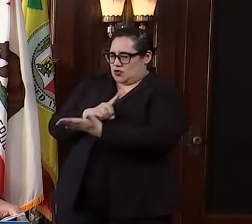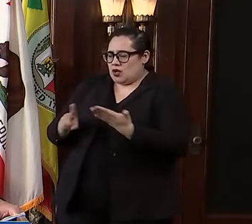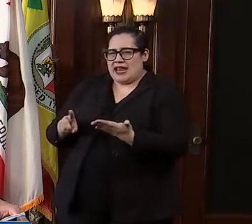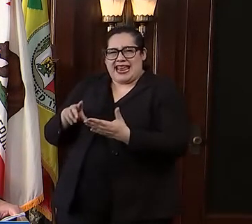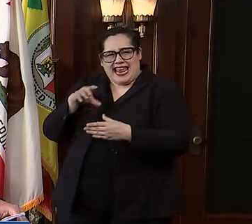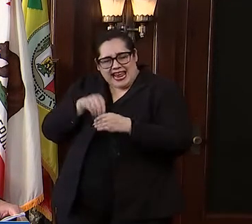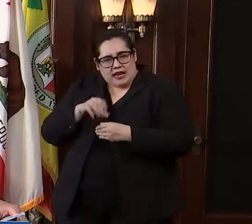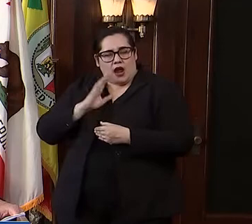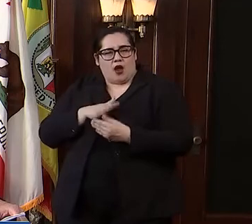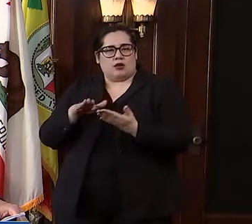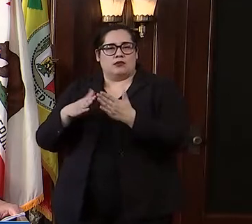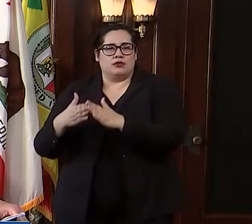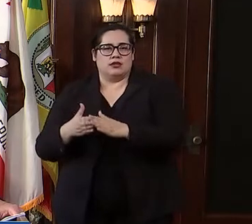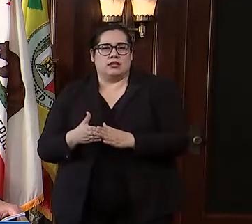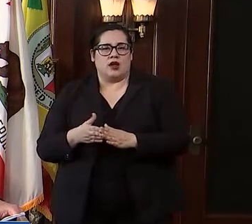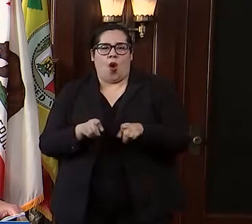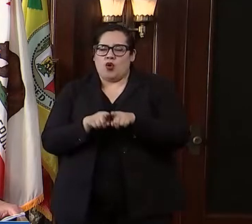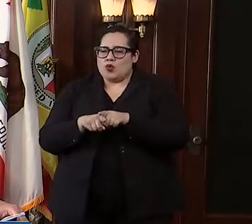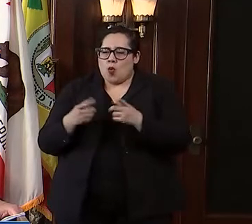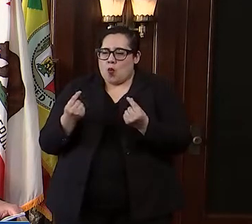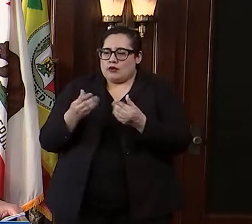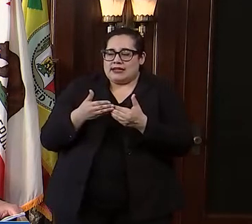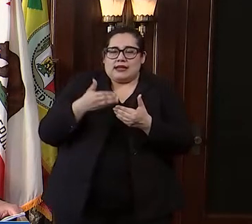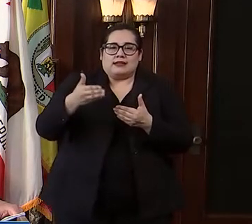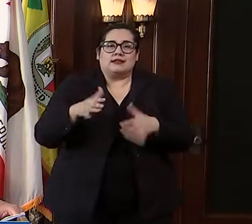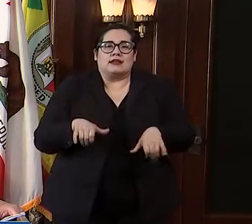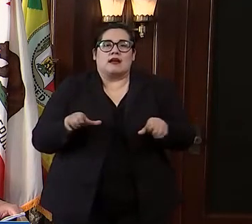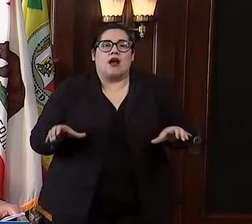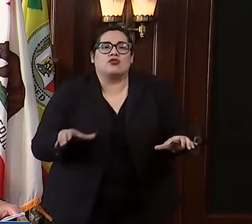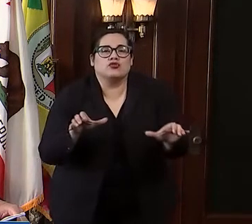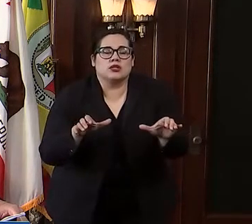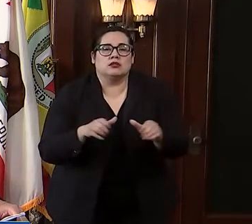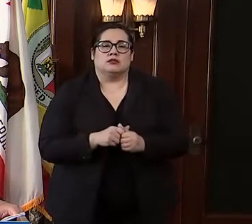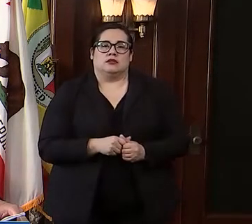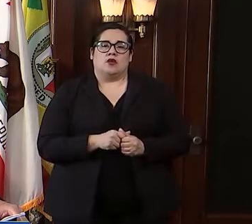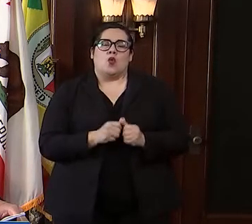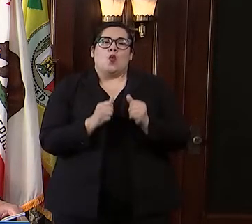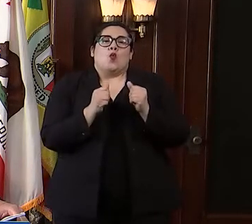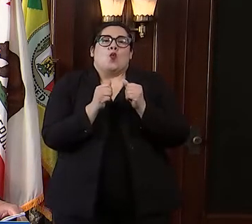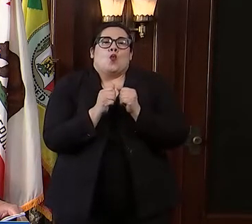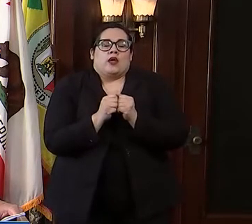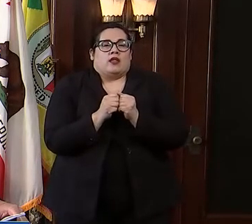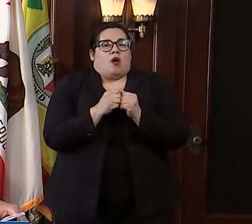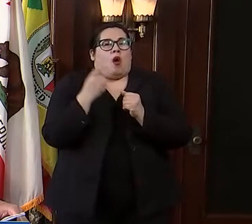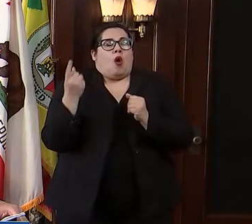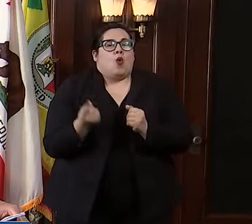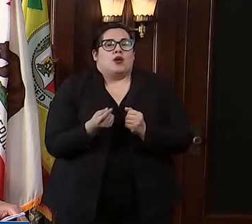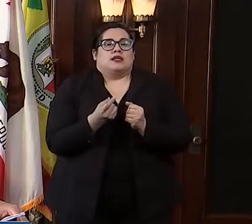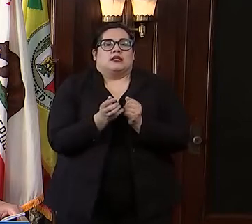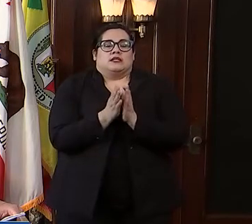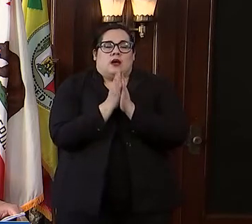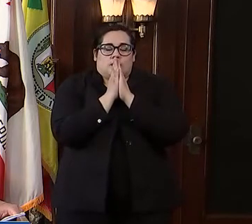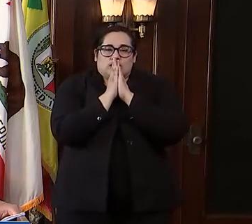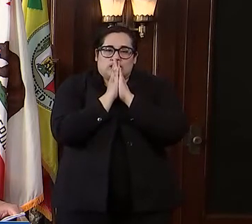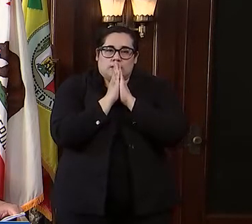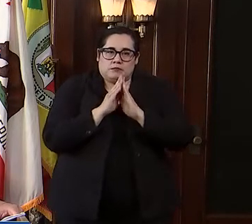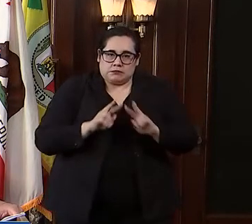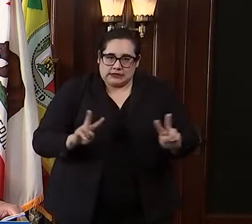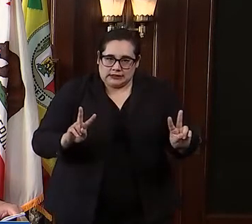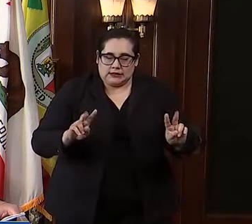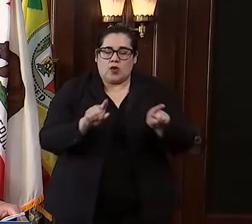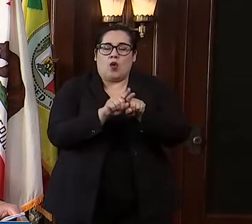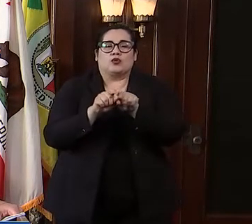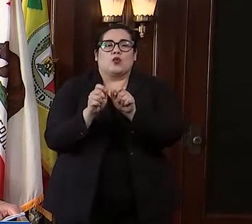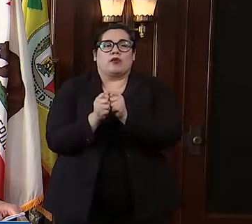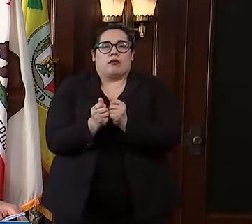propias comunidades y tomar acción compasiva y liderar siempre con amor.